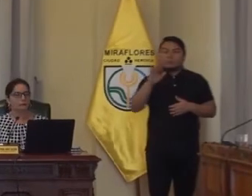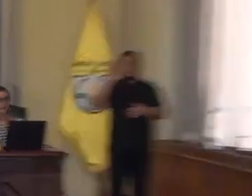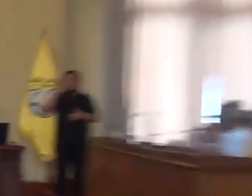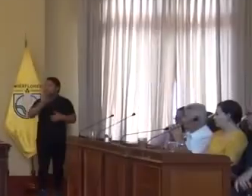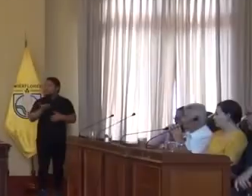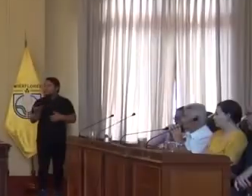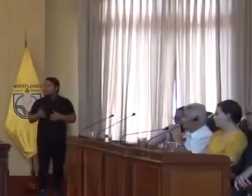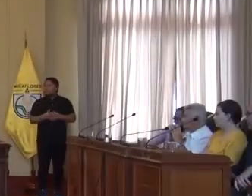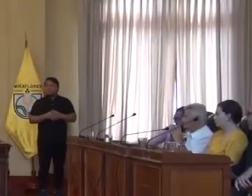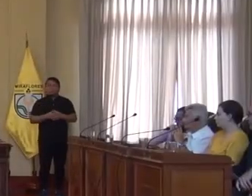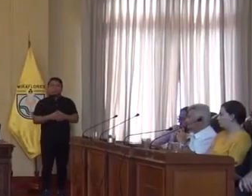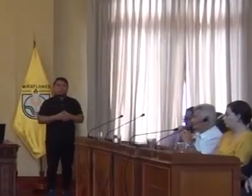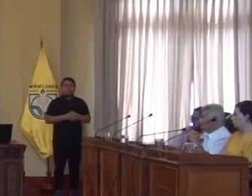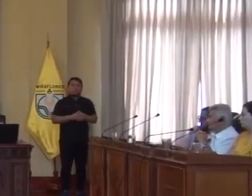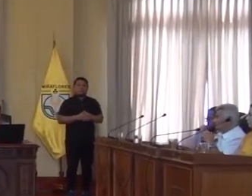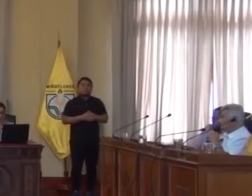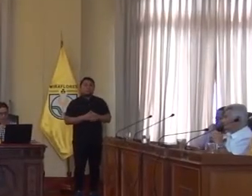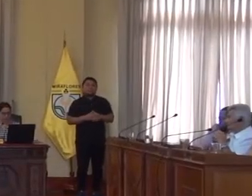mano.